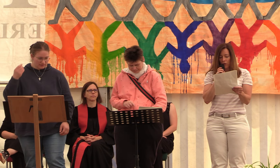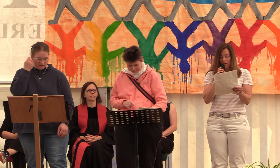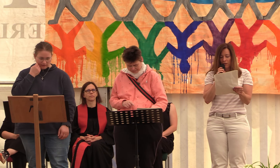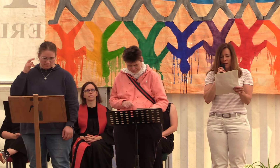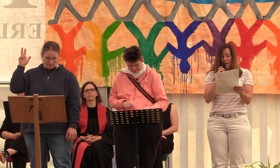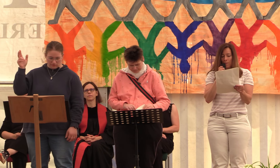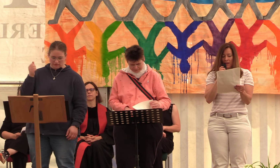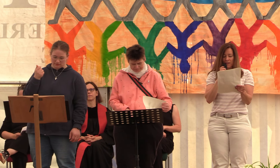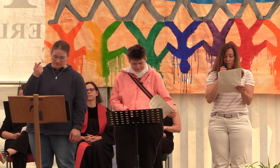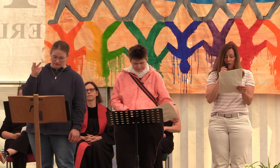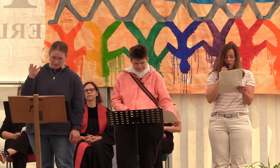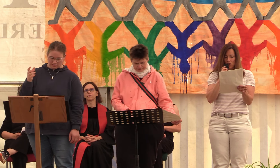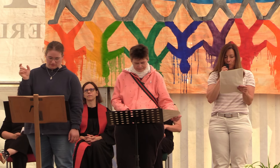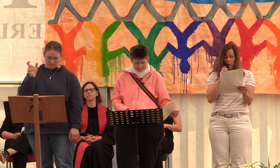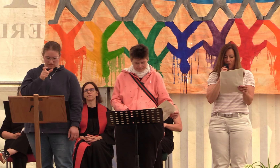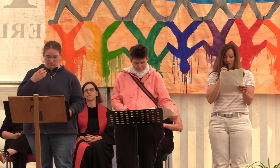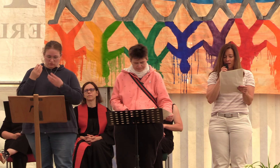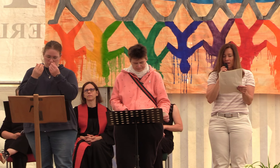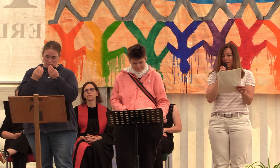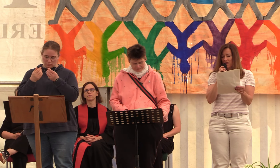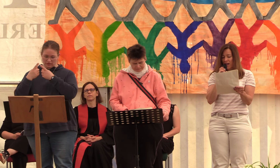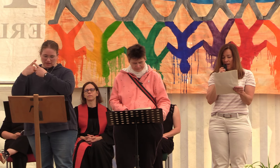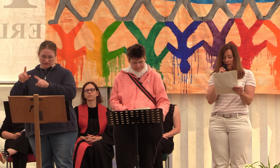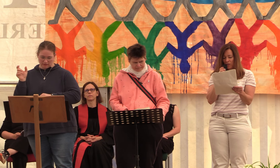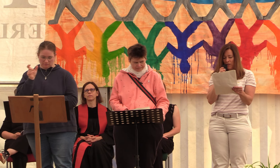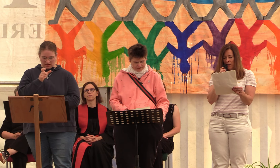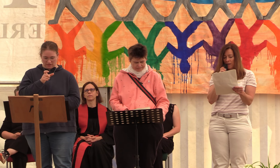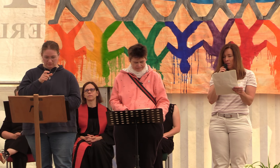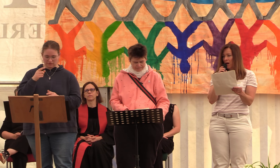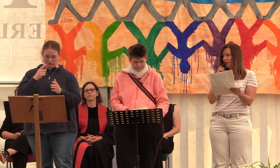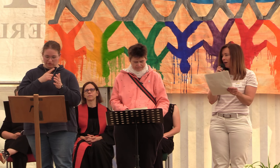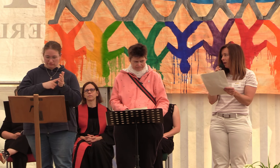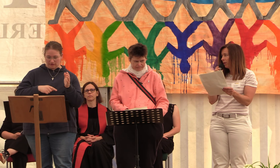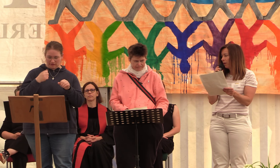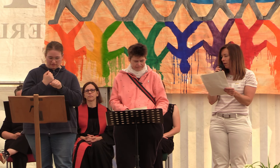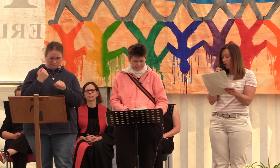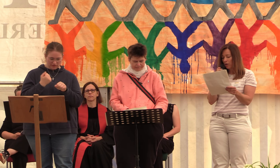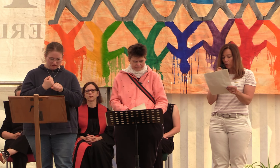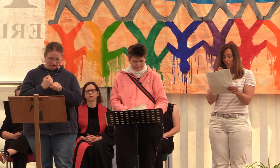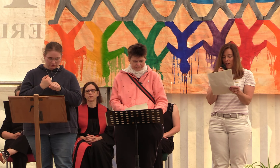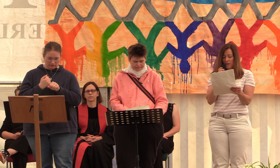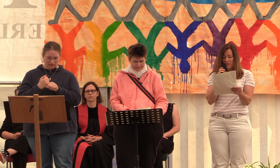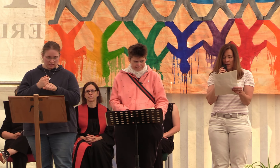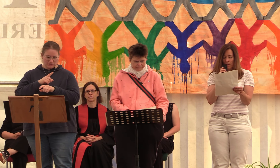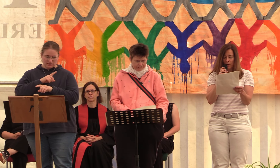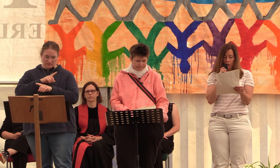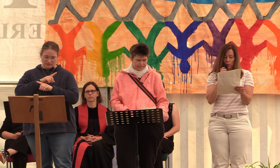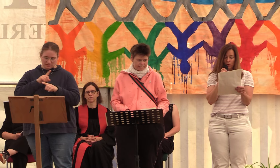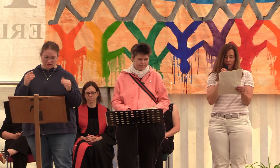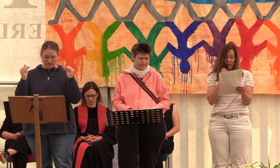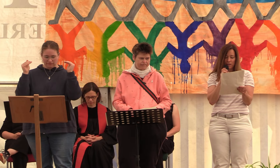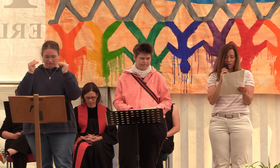Lieber Gott, manche Menschen spüren, dass andere Fehler gemacht haben und ihnen